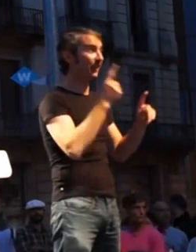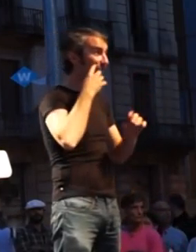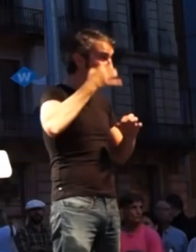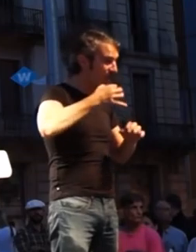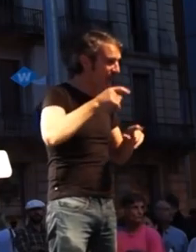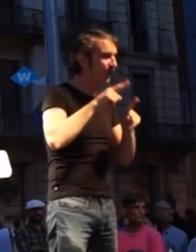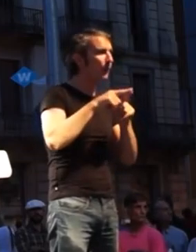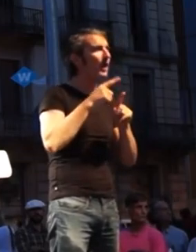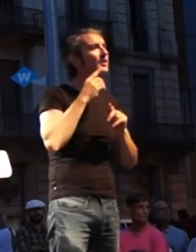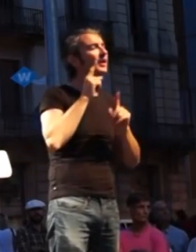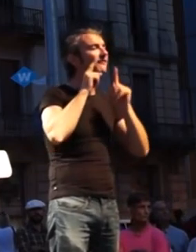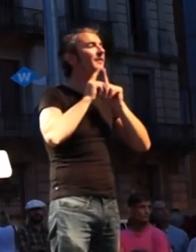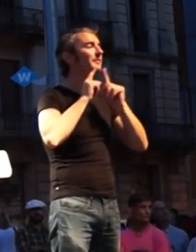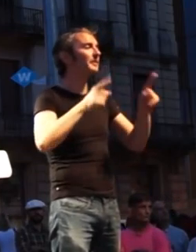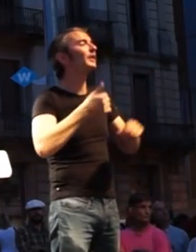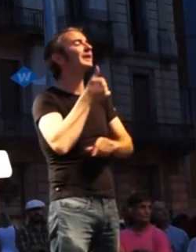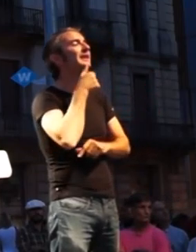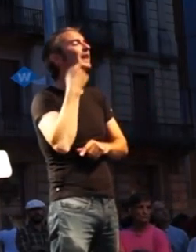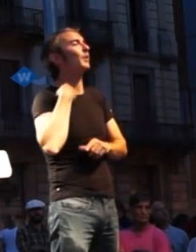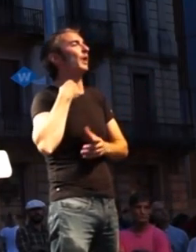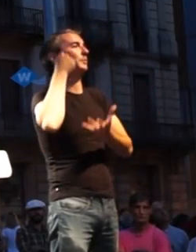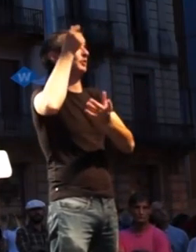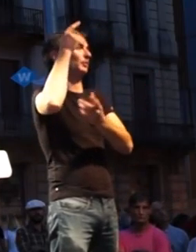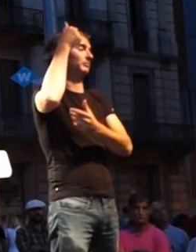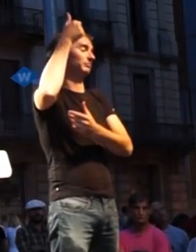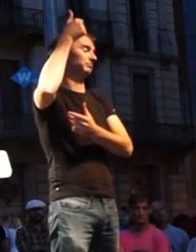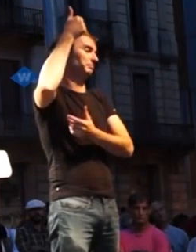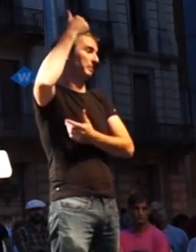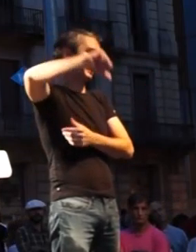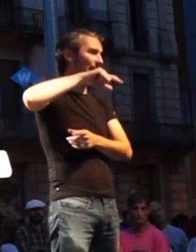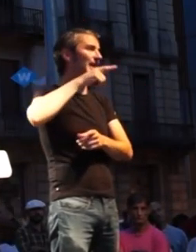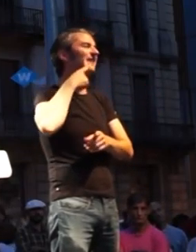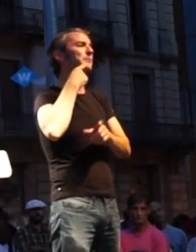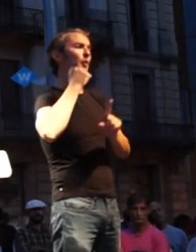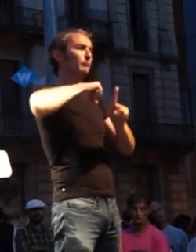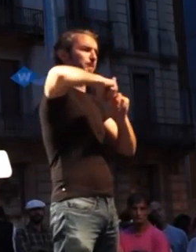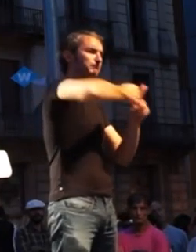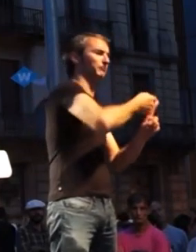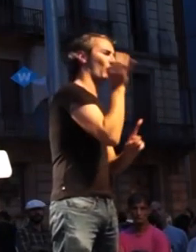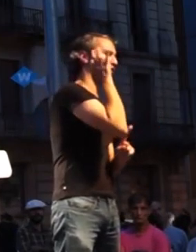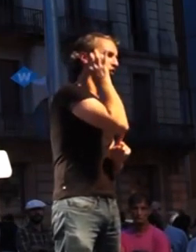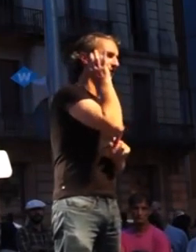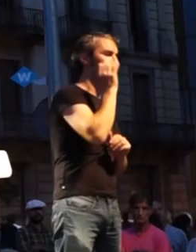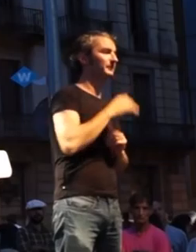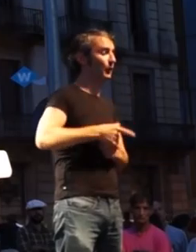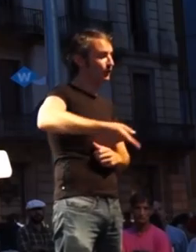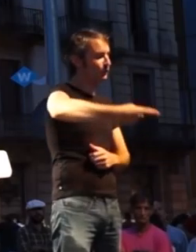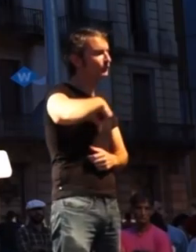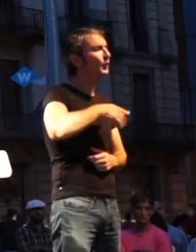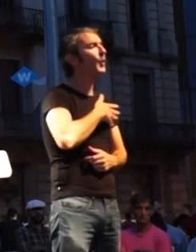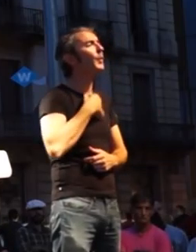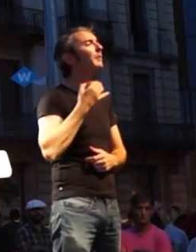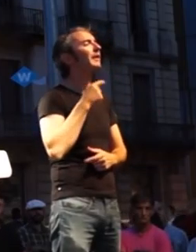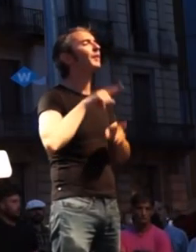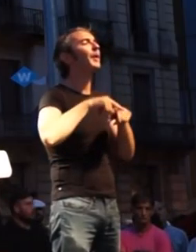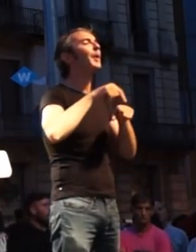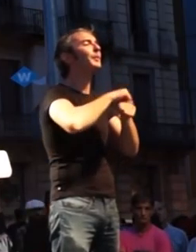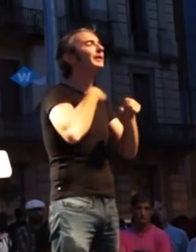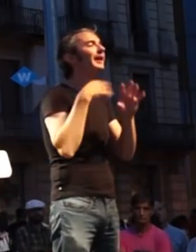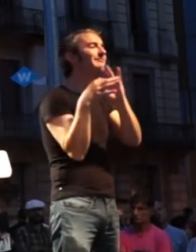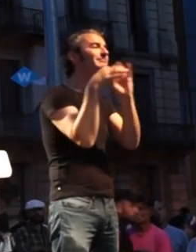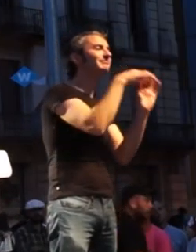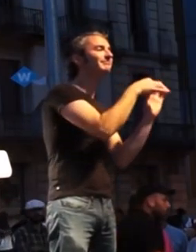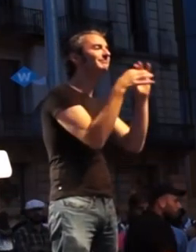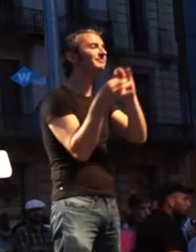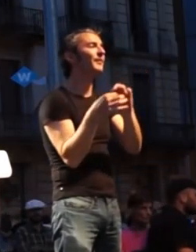els interessos del patriarcat i el que juguen és el manteniment de l'opressió i la subordinació de les dones. No volem polítiques de conciliació entre la